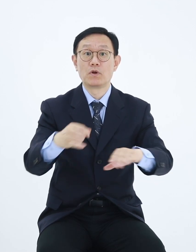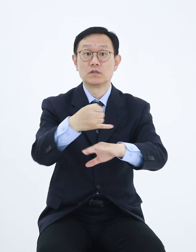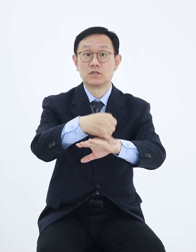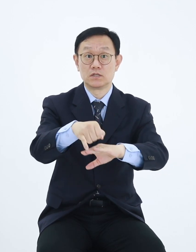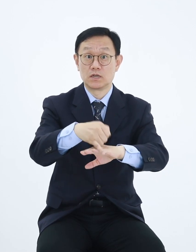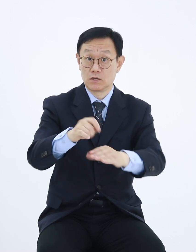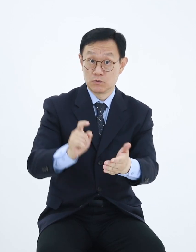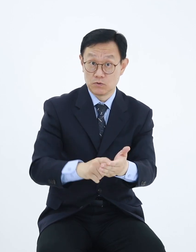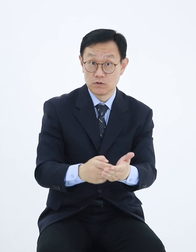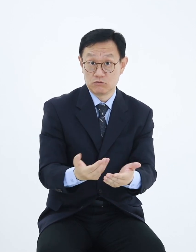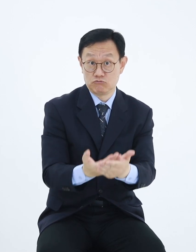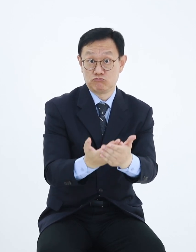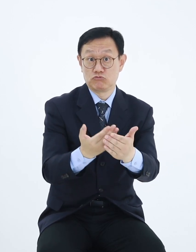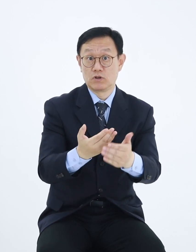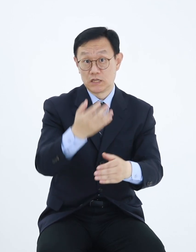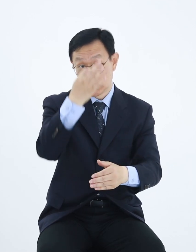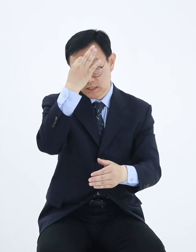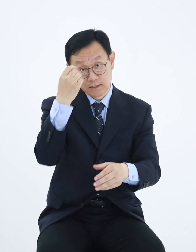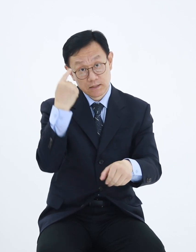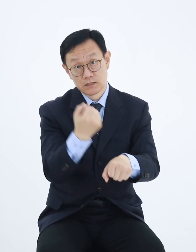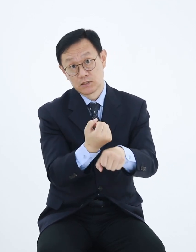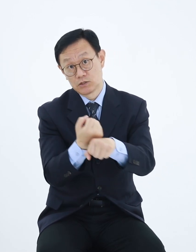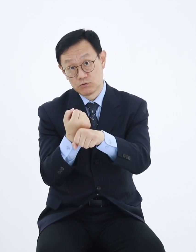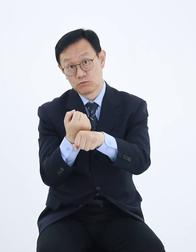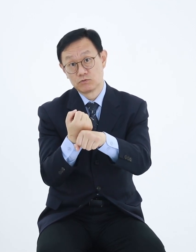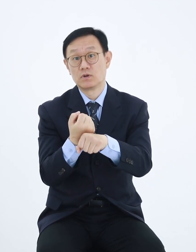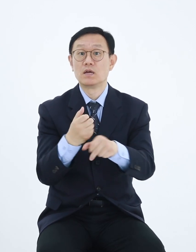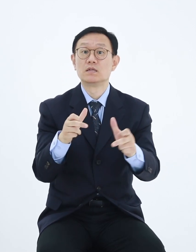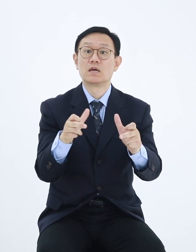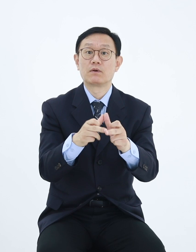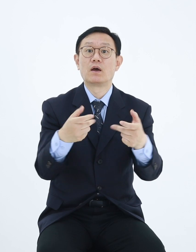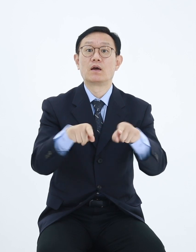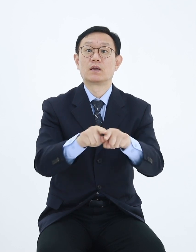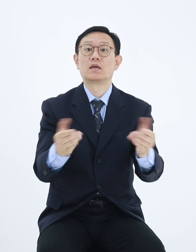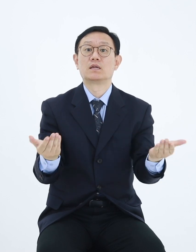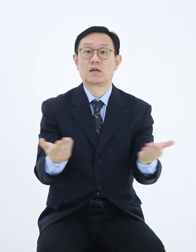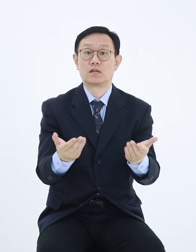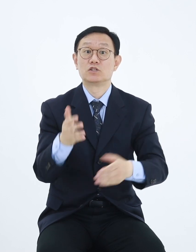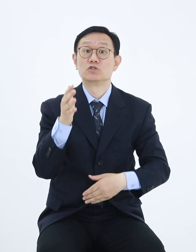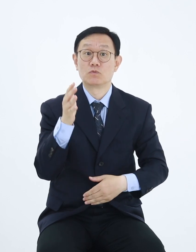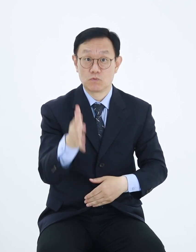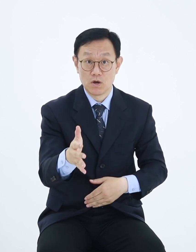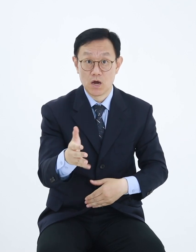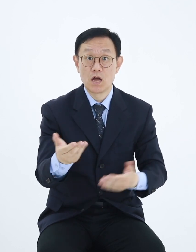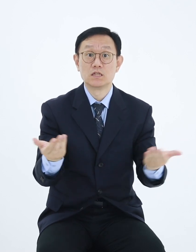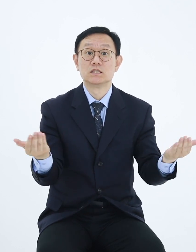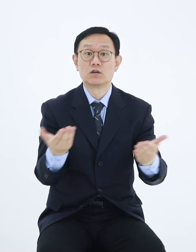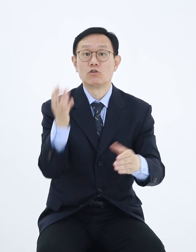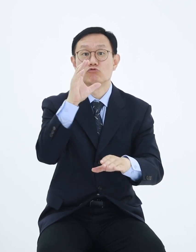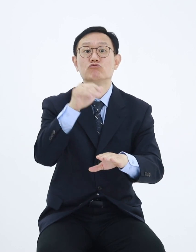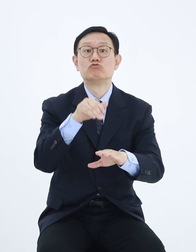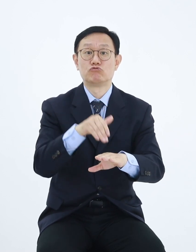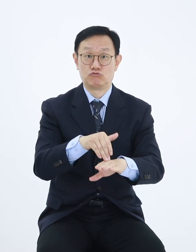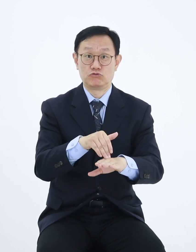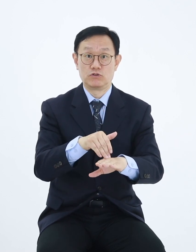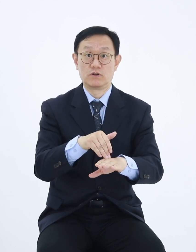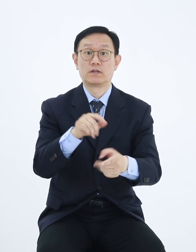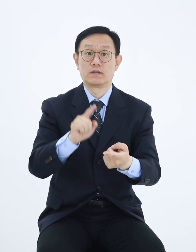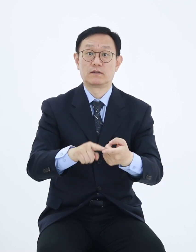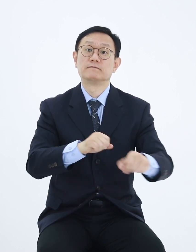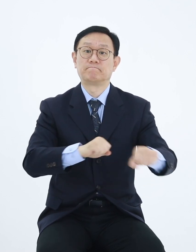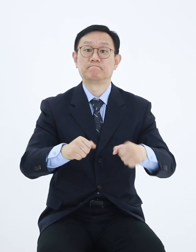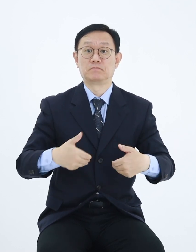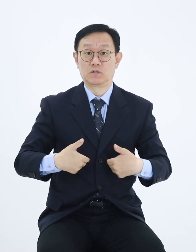디자인 촉진, 신기술의 연구와 개발, 장애인과 함께 일하는 전문가와 직원의 훈련 촉진 등을 이행해야